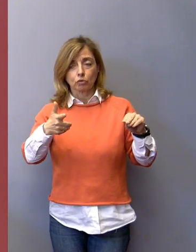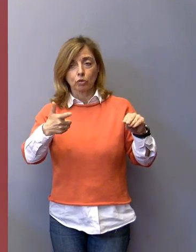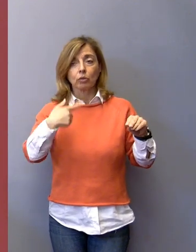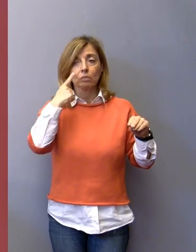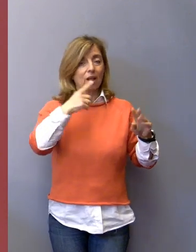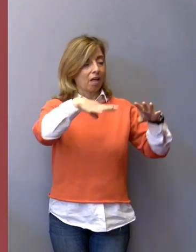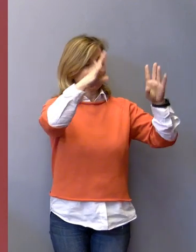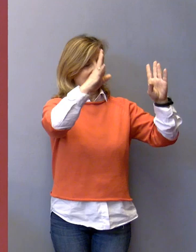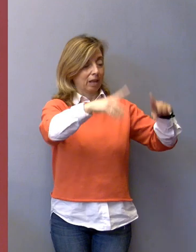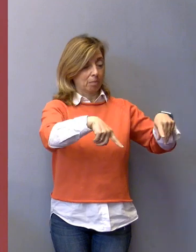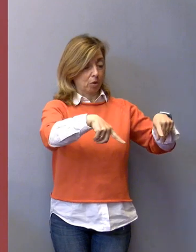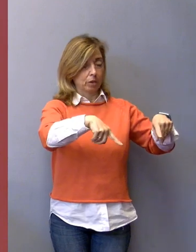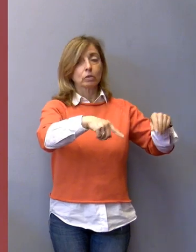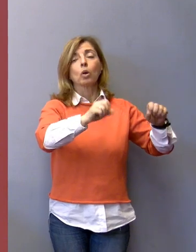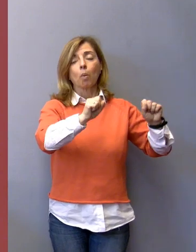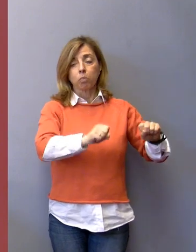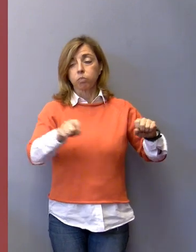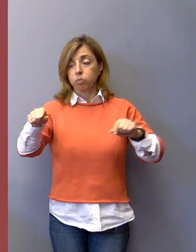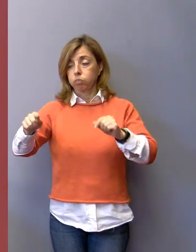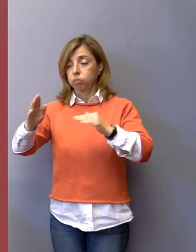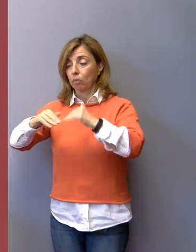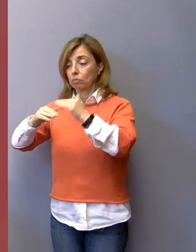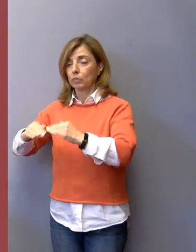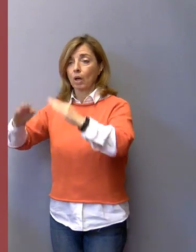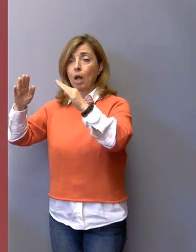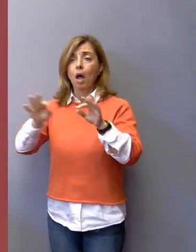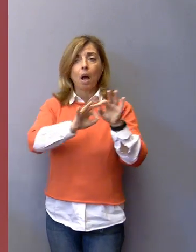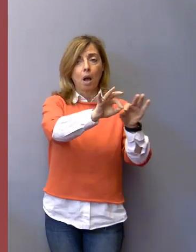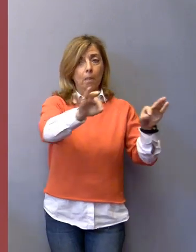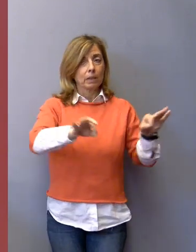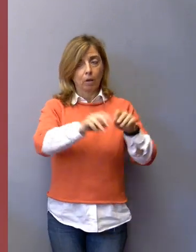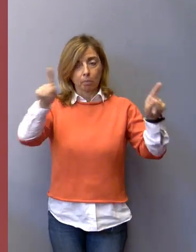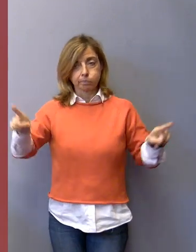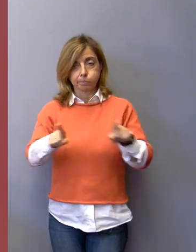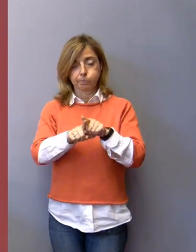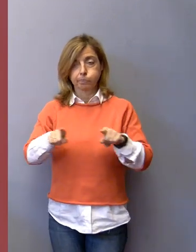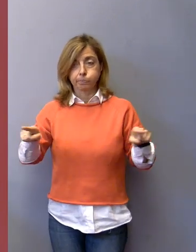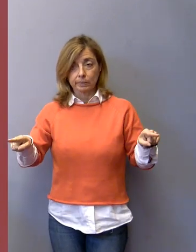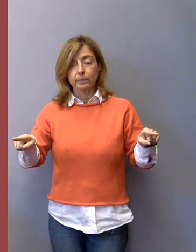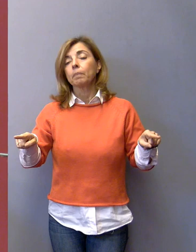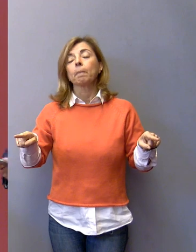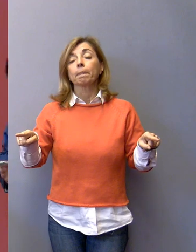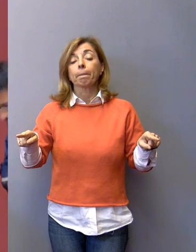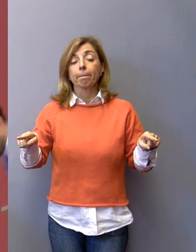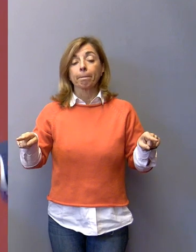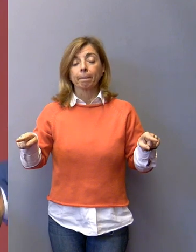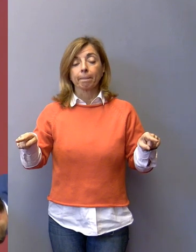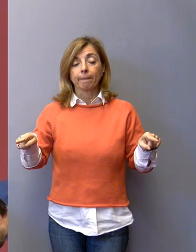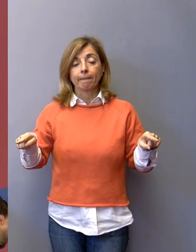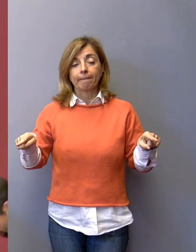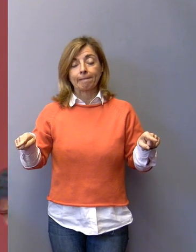cento della stessa dimensione d'uso oppure un parametro di conversione Diciamo meno